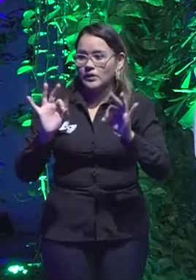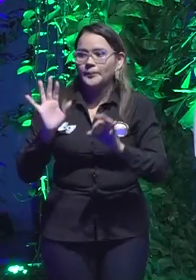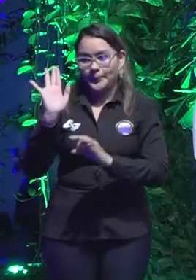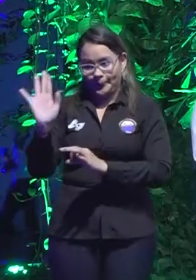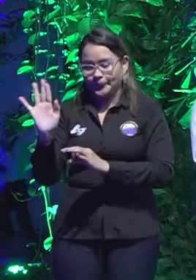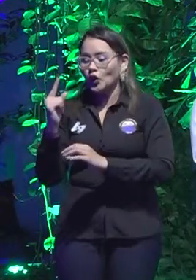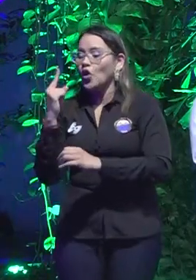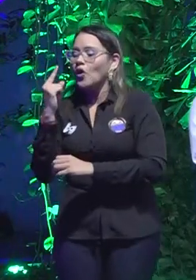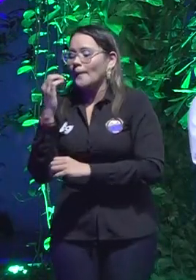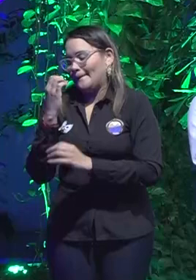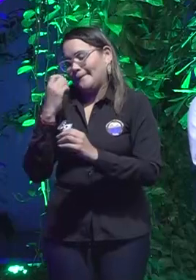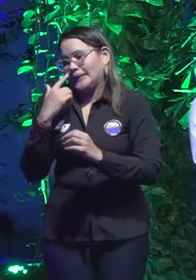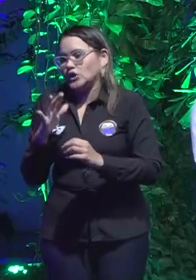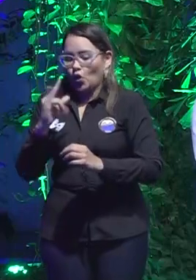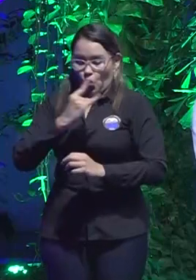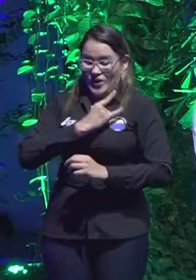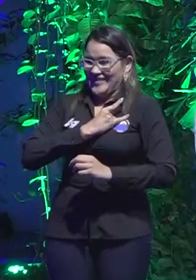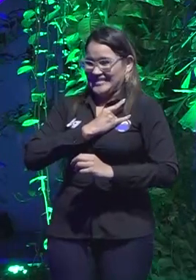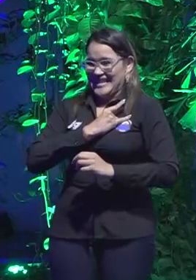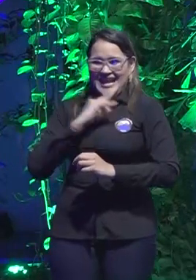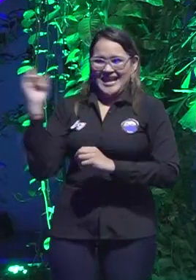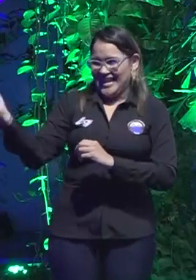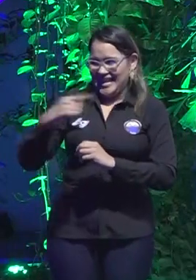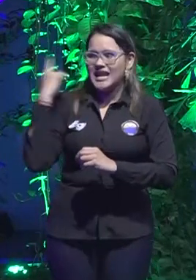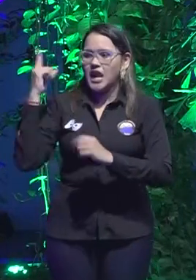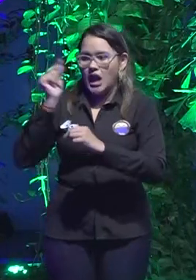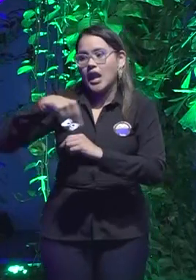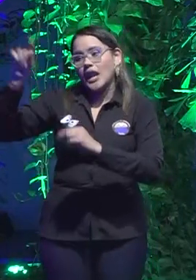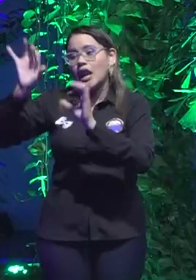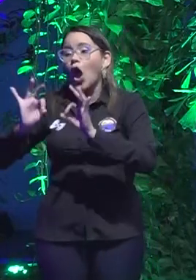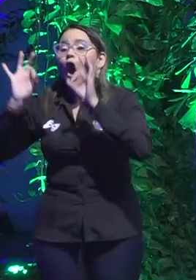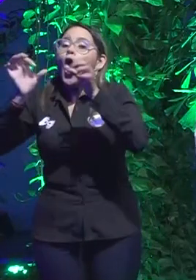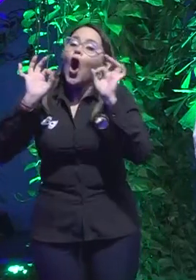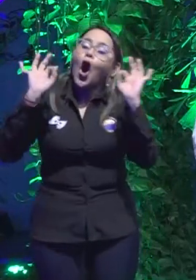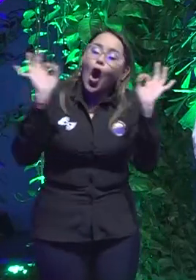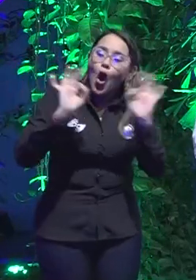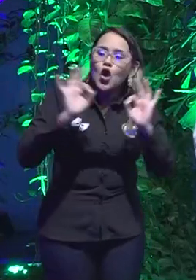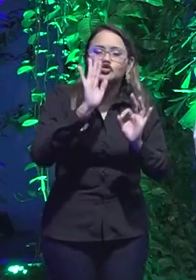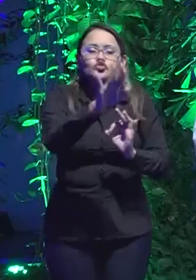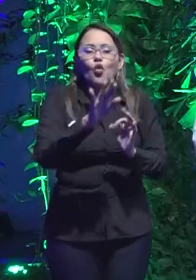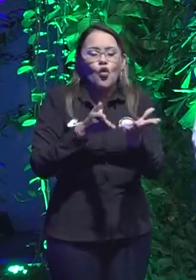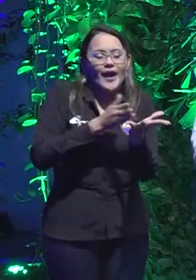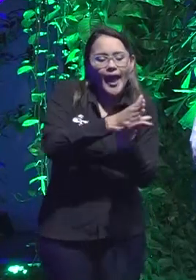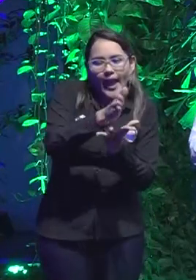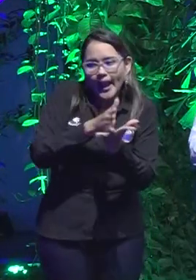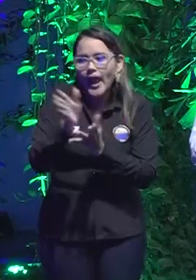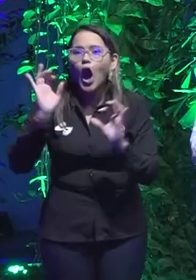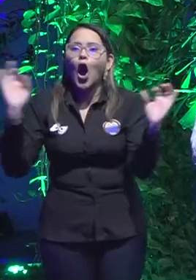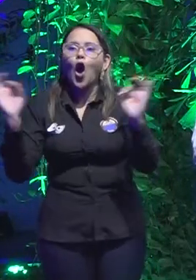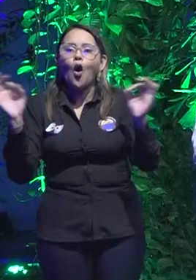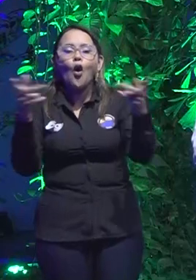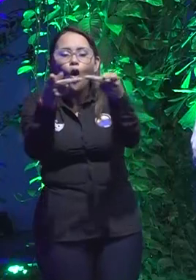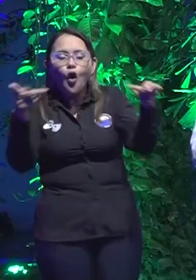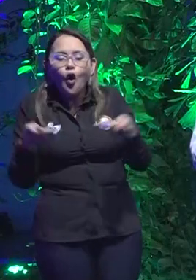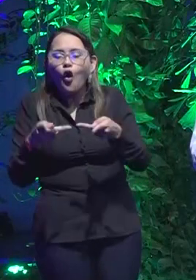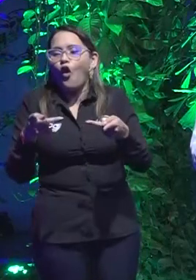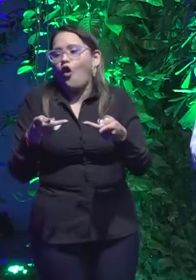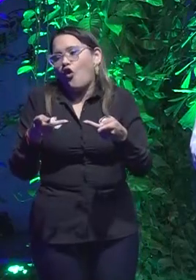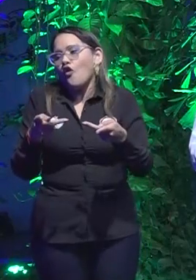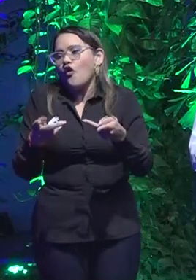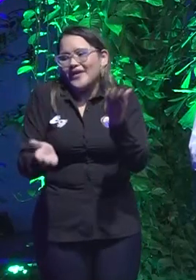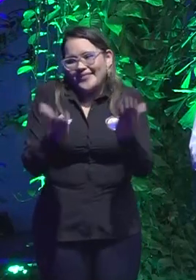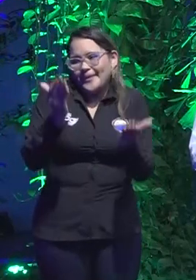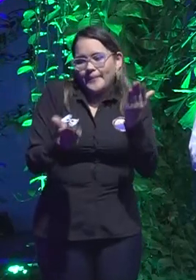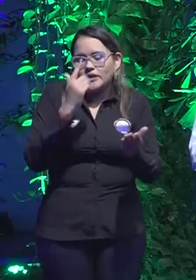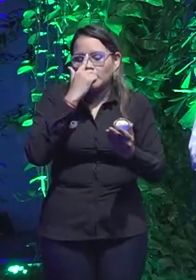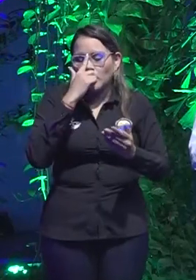una facultad, un programa o una dependencia. Nosotros siempre, no importa, no tenemos mucho, pero siempre